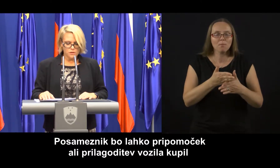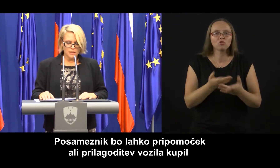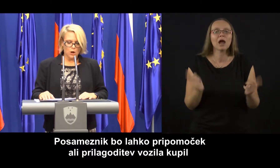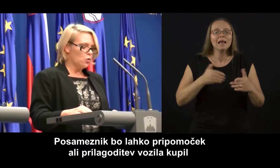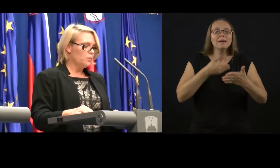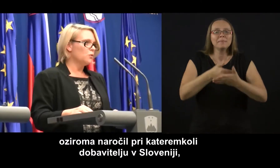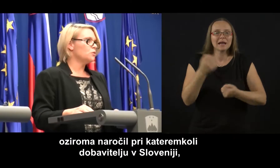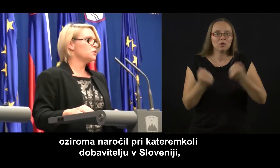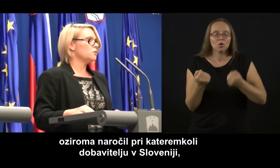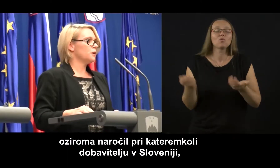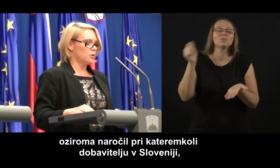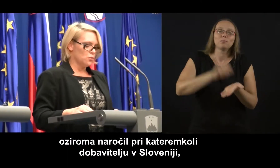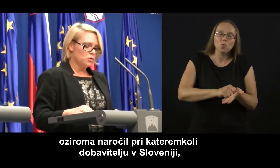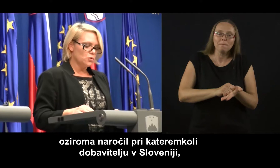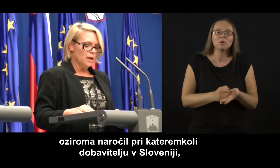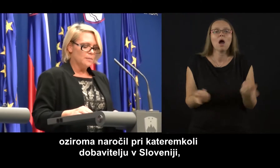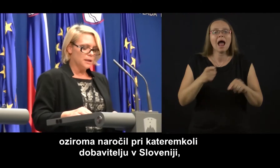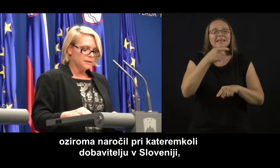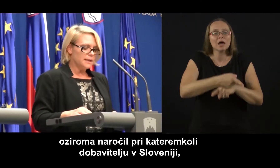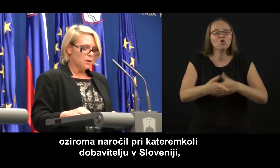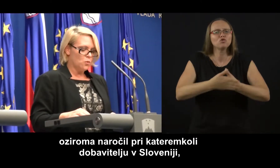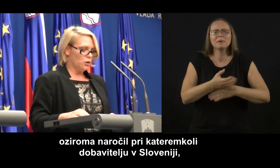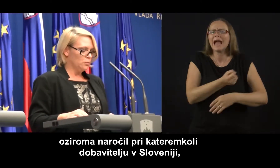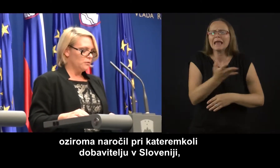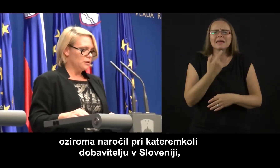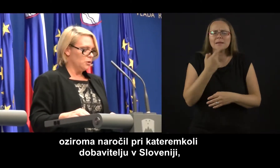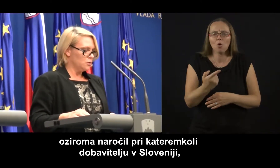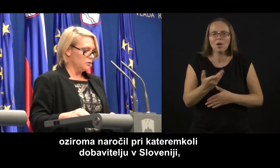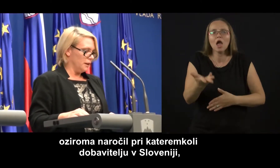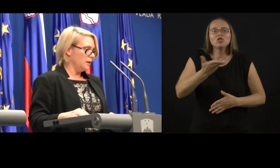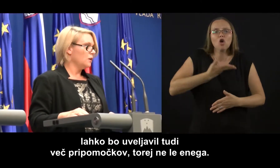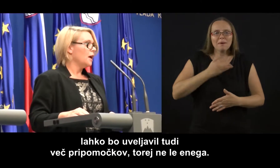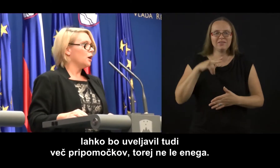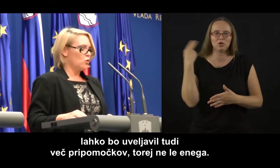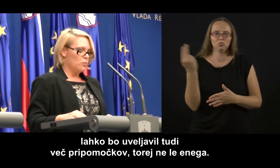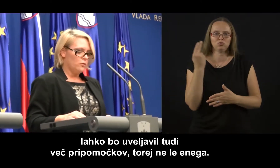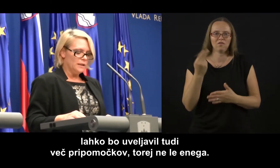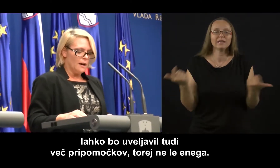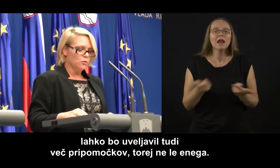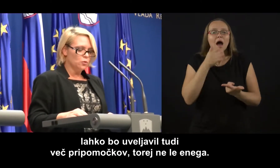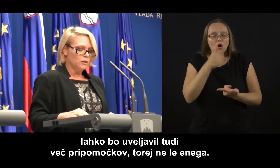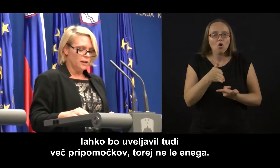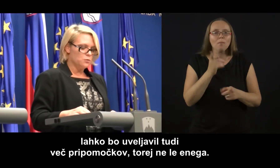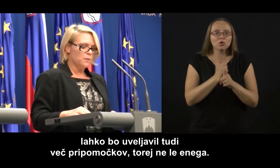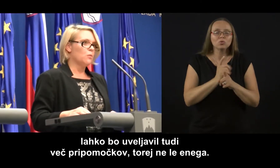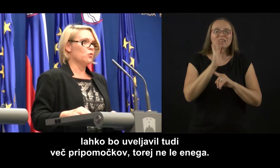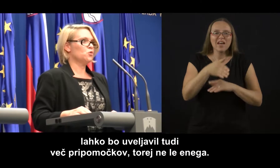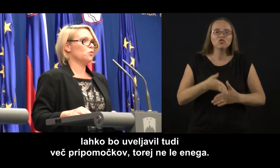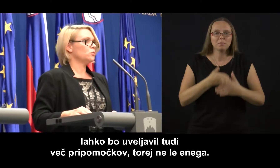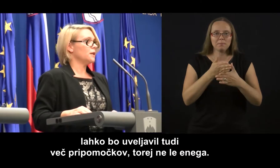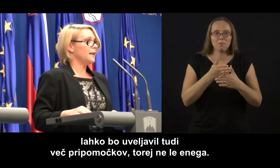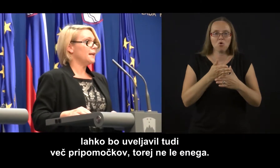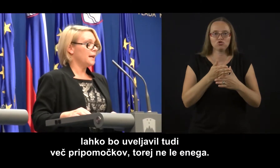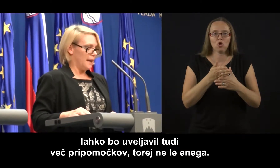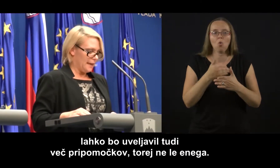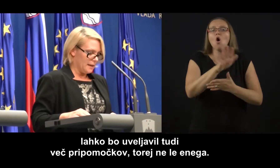prilagoditev vozila kupil oziroma naročil pri kateremkoli dobavitelju v Sloveniji, lahko bo uveljavil tudi več pripomočkov,